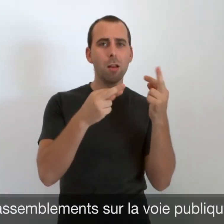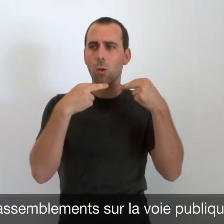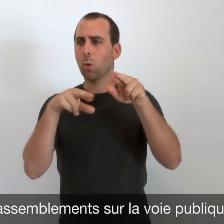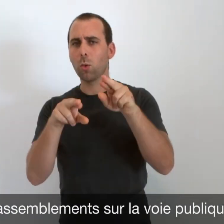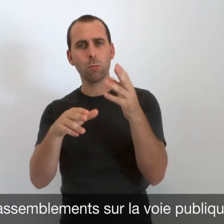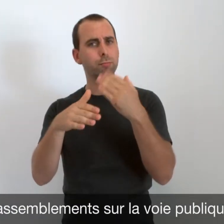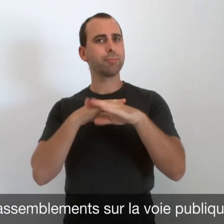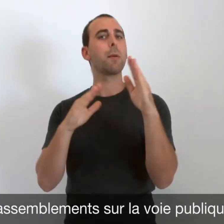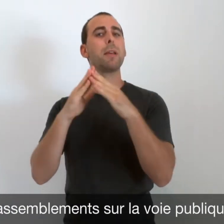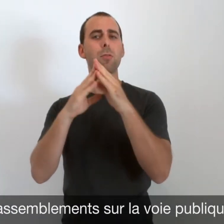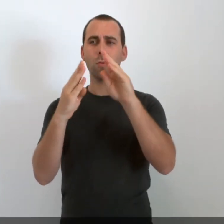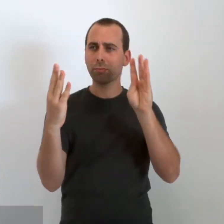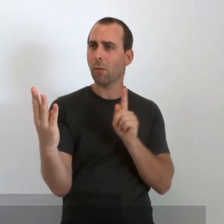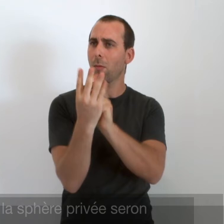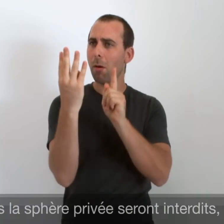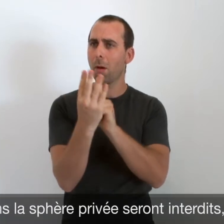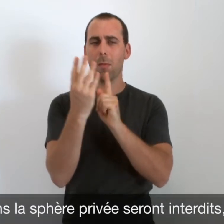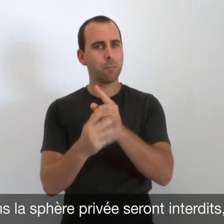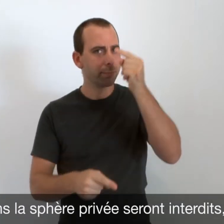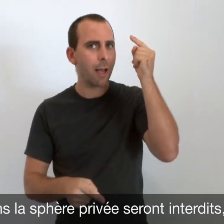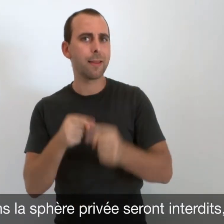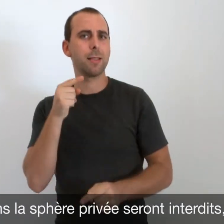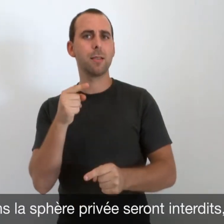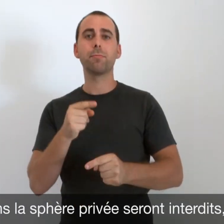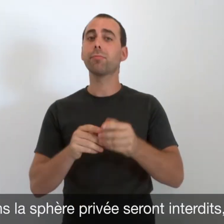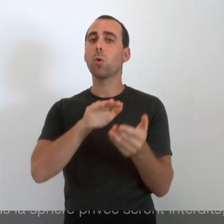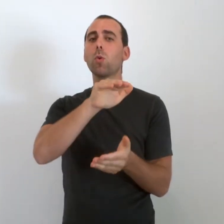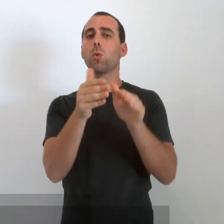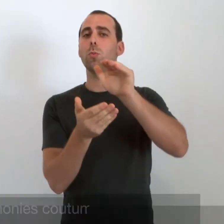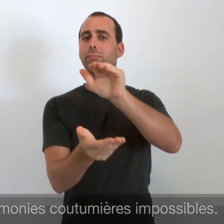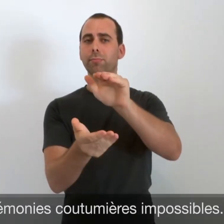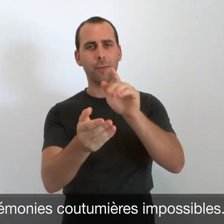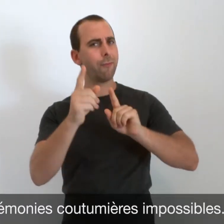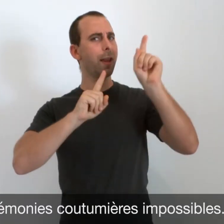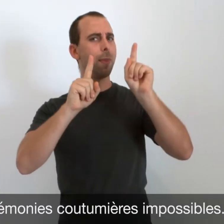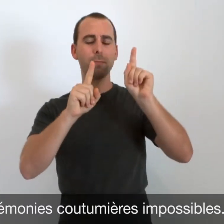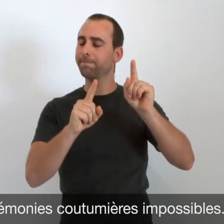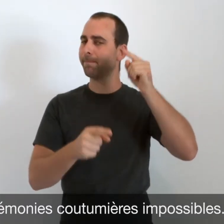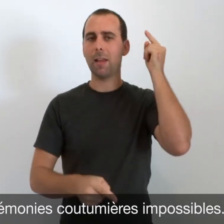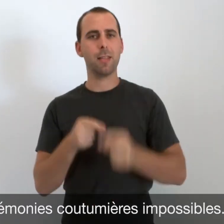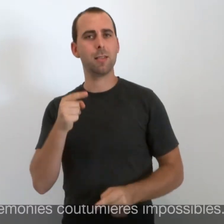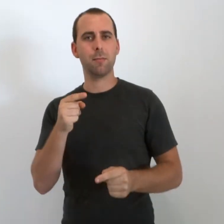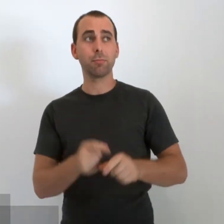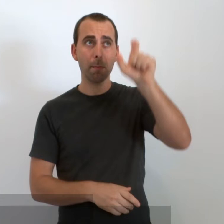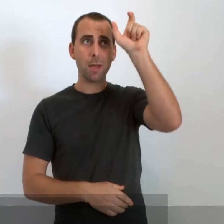Tous les rassemblements sur la voie publique et dans la sphère privée seront interdits. Les cérémonies coutumières